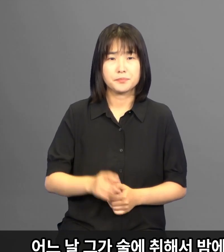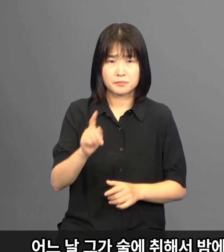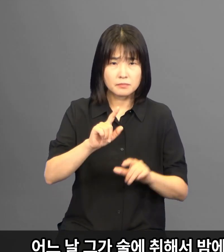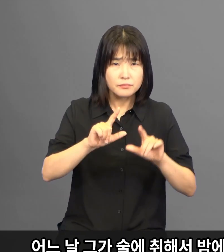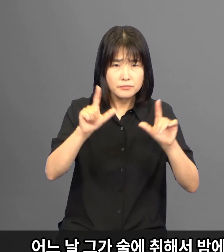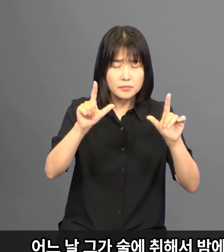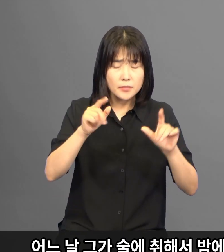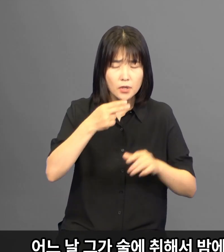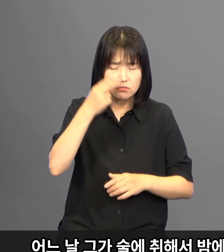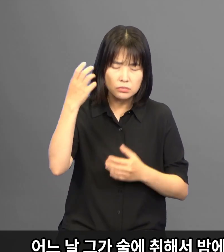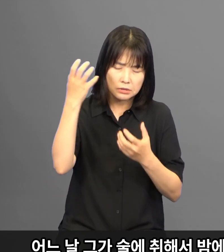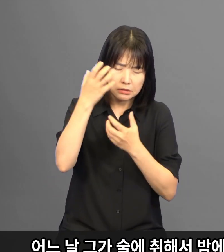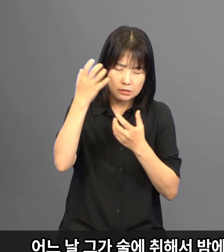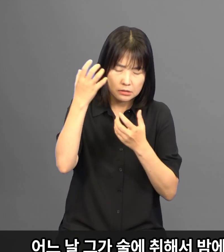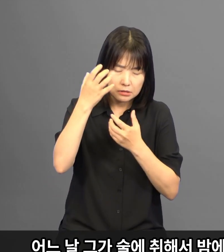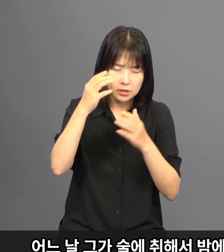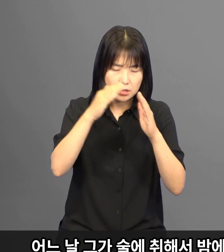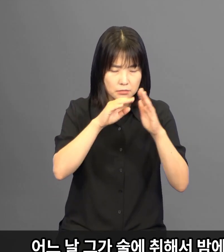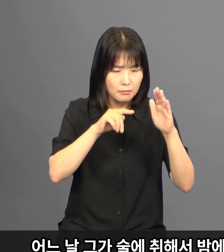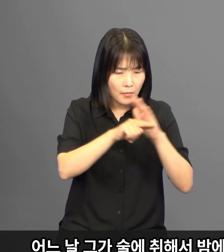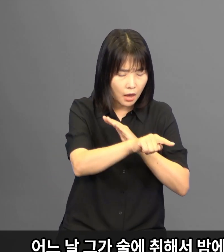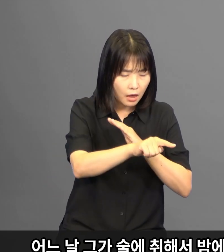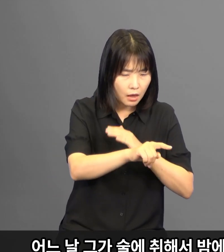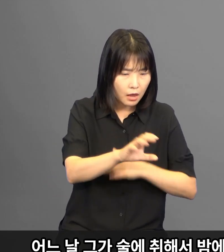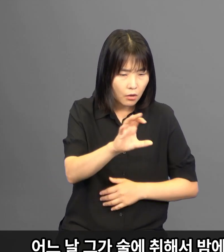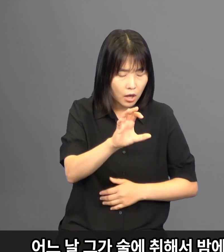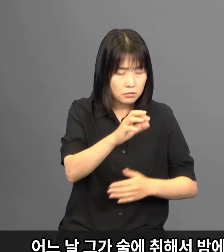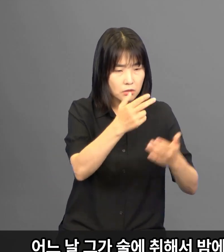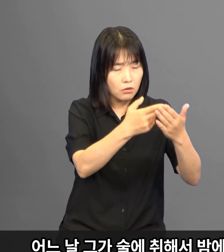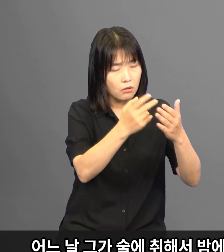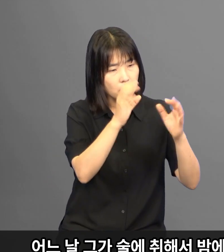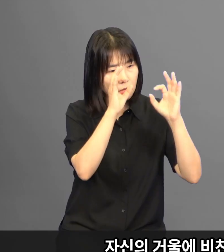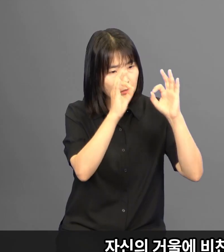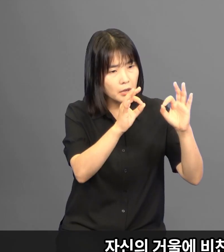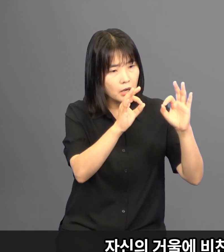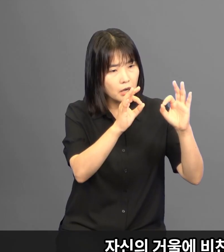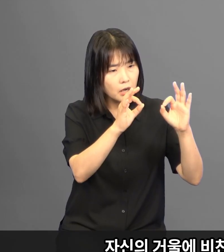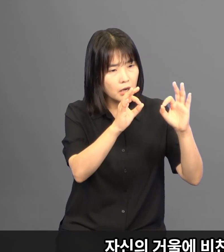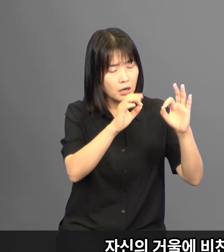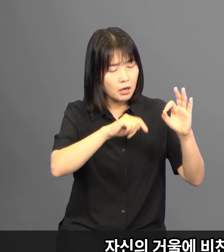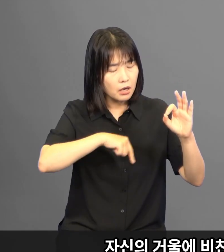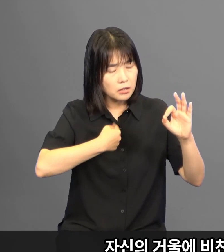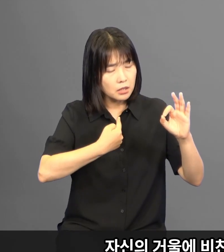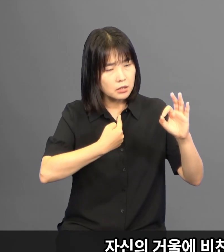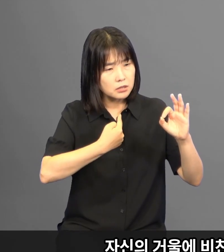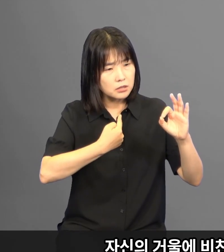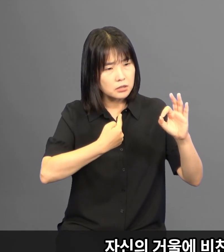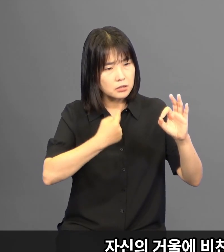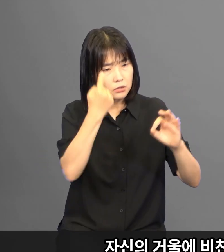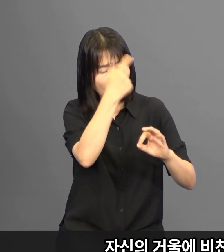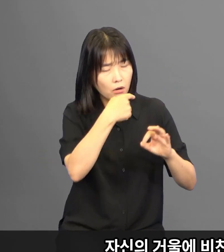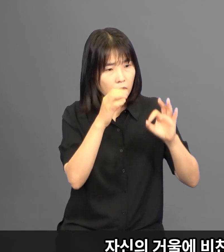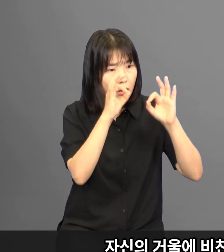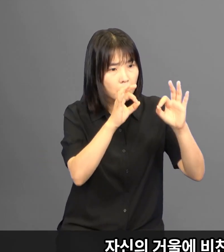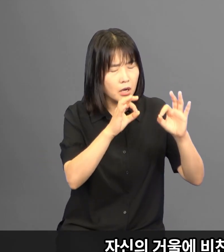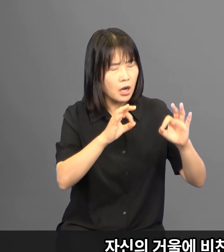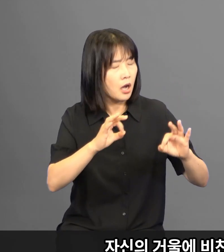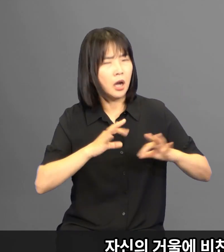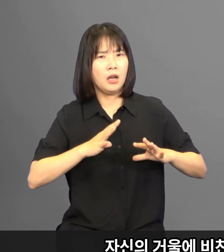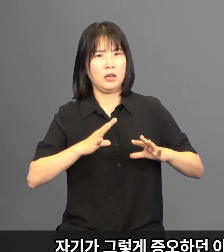그가 술에 취해서 밤에 들어왔는데 화장실에 거울을 보면서 자신의 거울에 비친 얼굴을 보고 깜짝